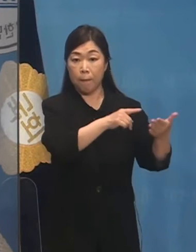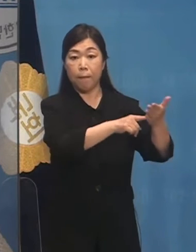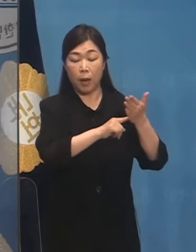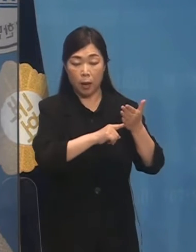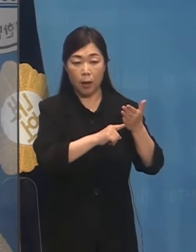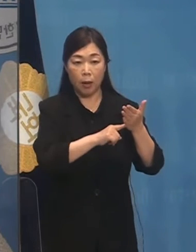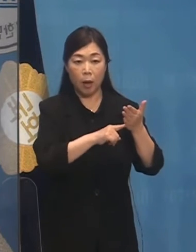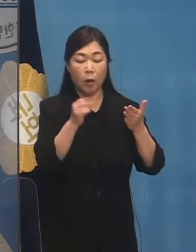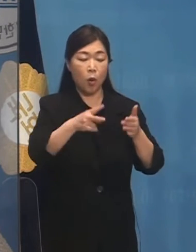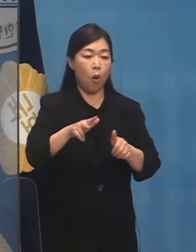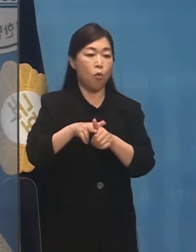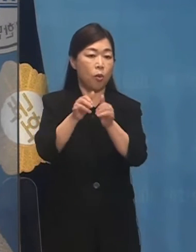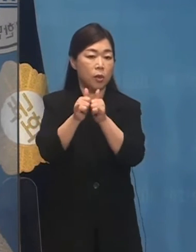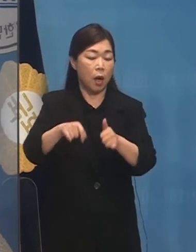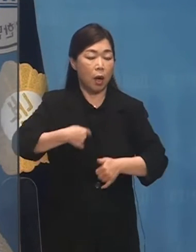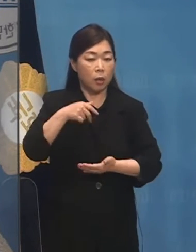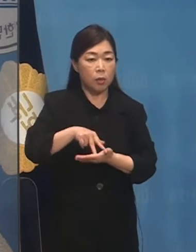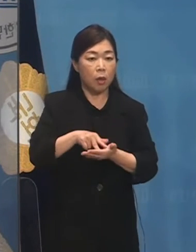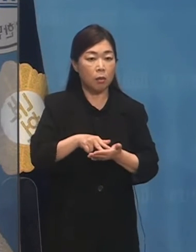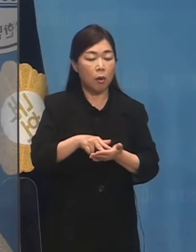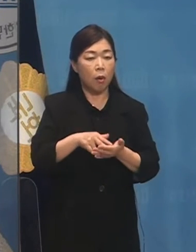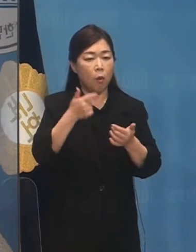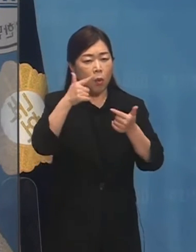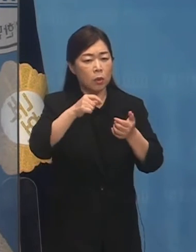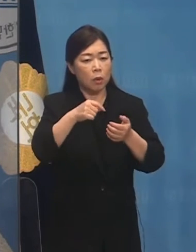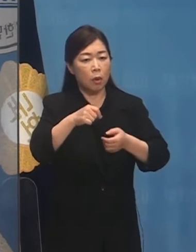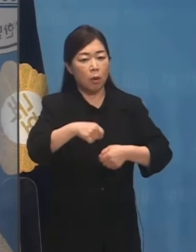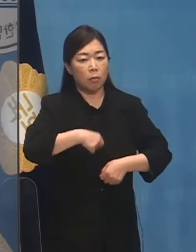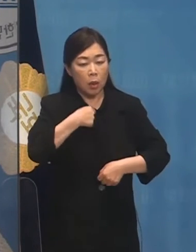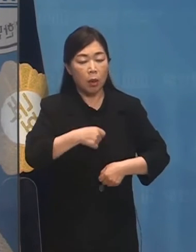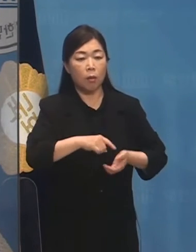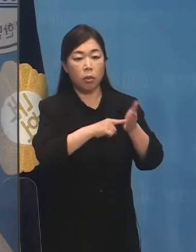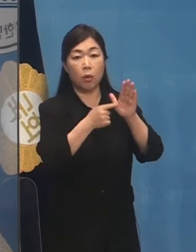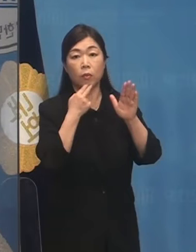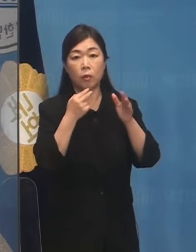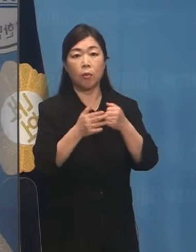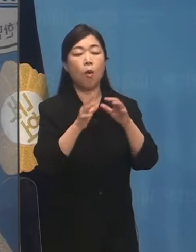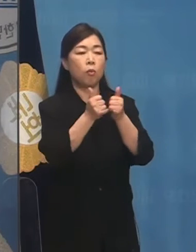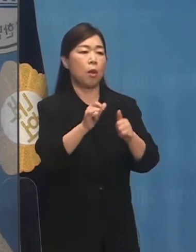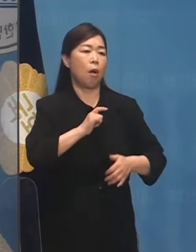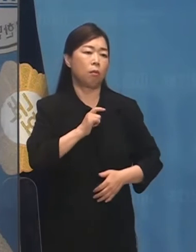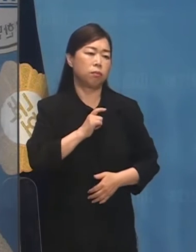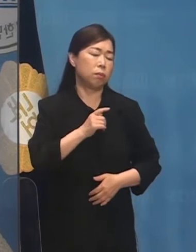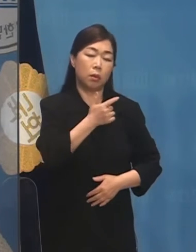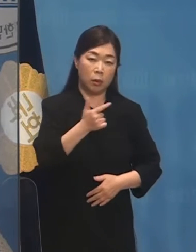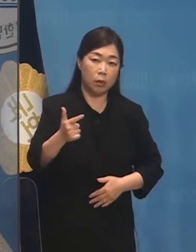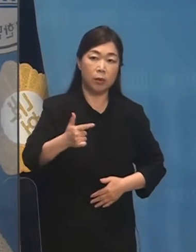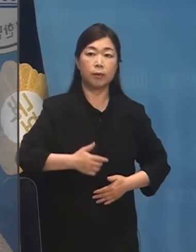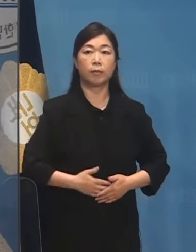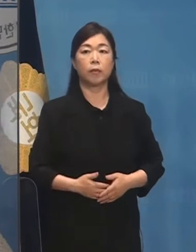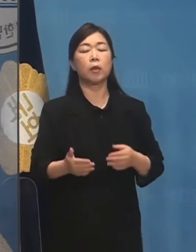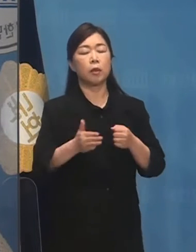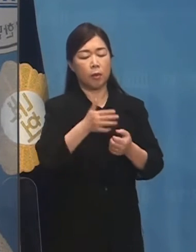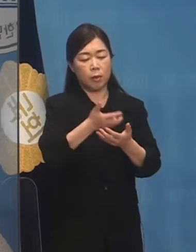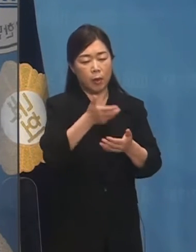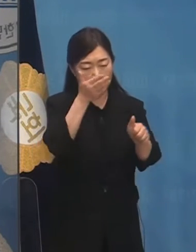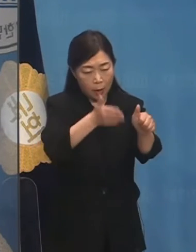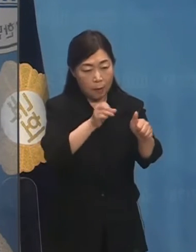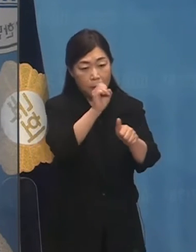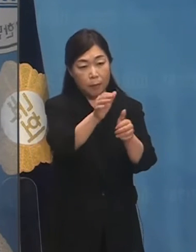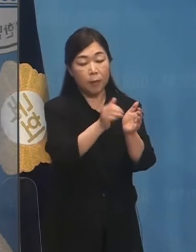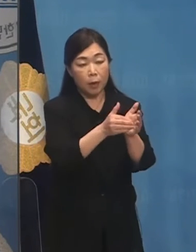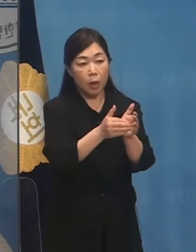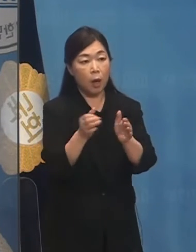있고 또 후보자도 밝히고 있지 못하니까 얼마나 국민들이 궁금하십니까? 이런 부분에 대한 자료를 달라는 것입니다. 뿐만